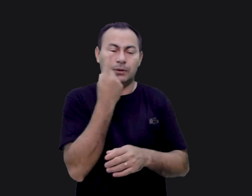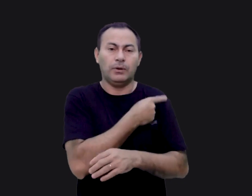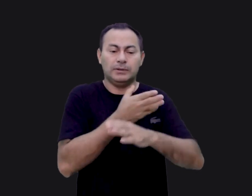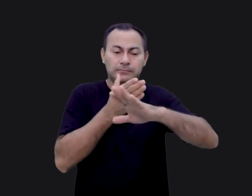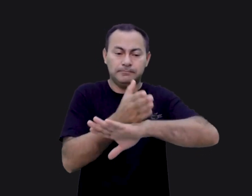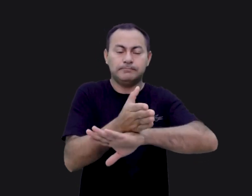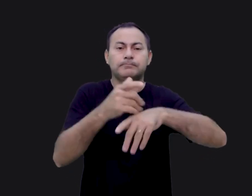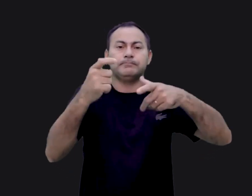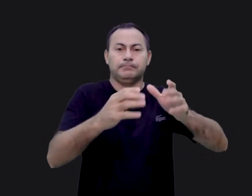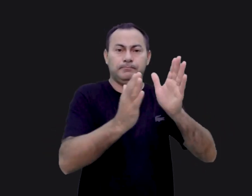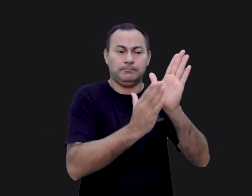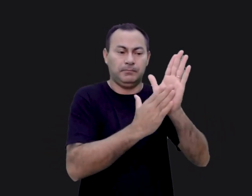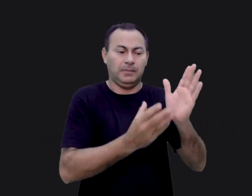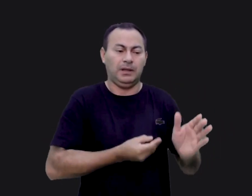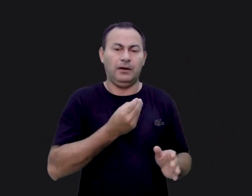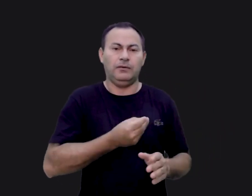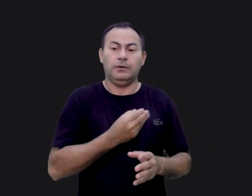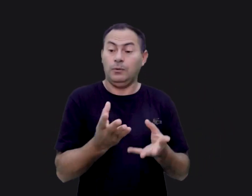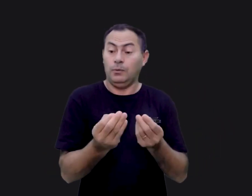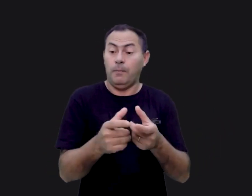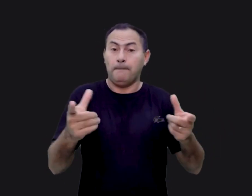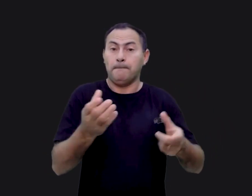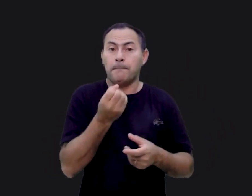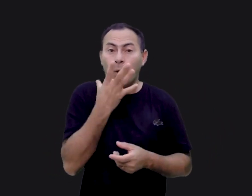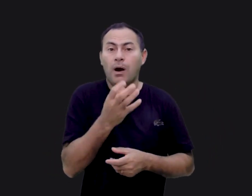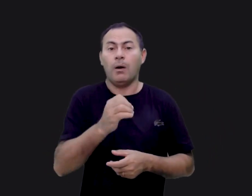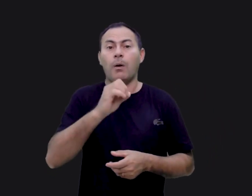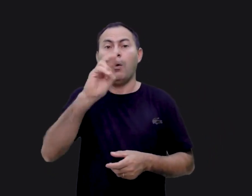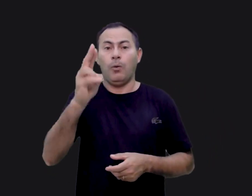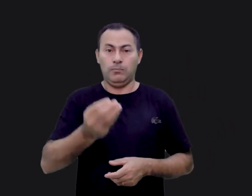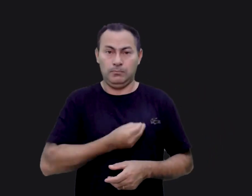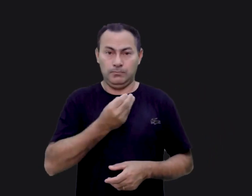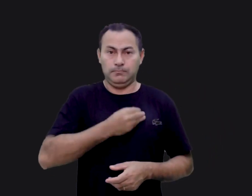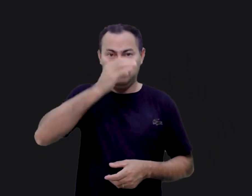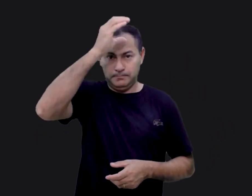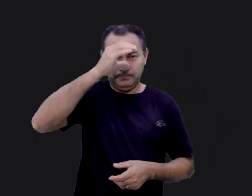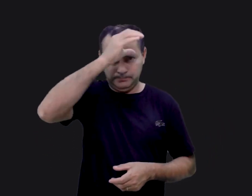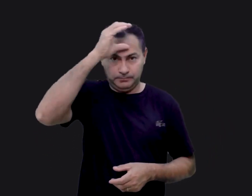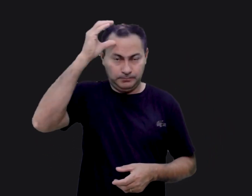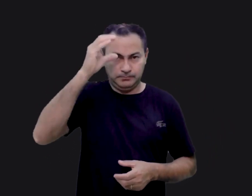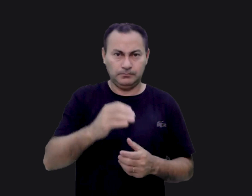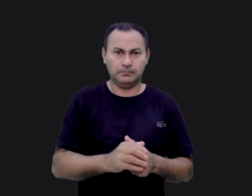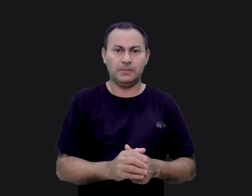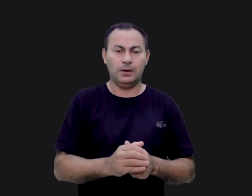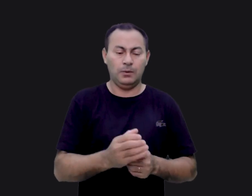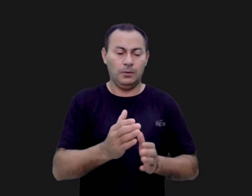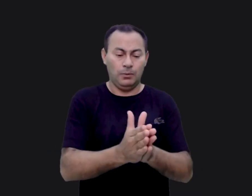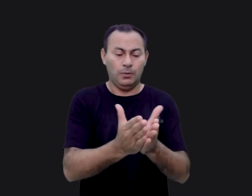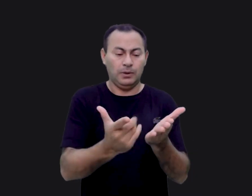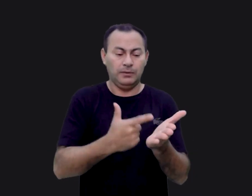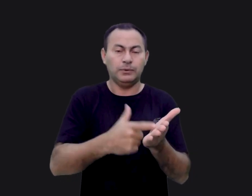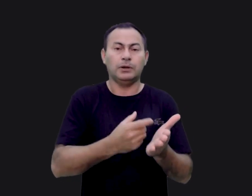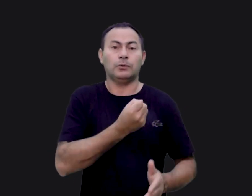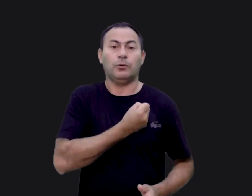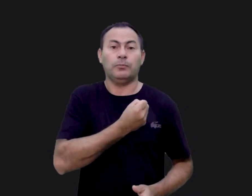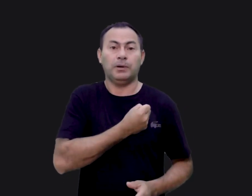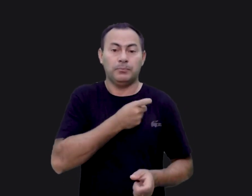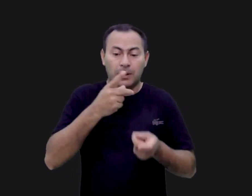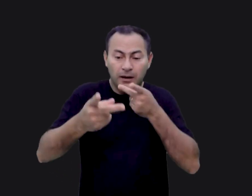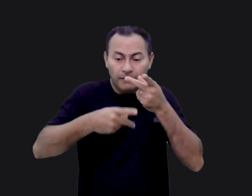Devemos entrar na Terra Prometida da vida abundante ou no viver cristão abundante. O livro de Números fala sobre um parênteses